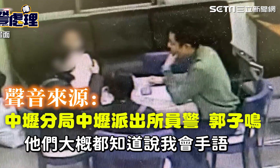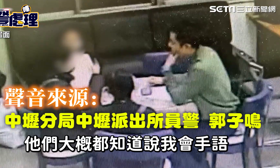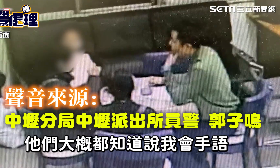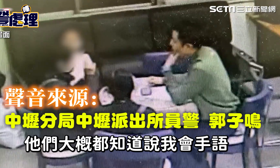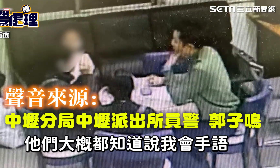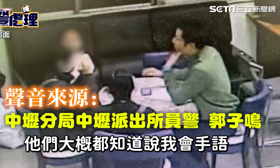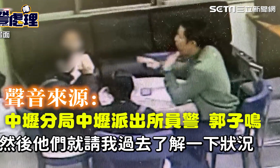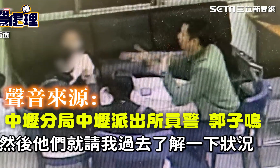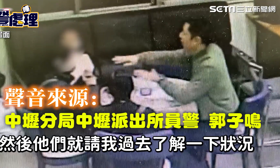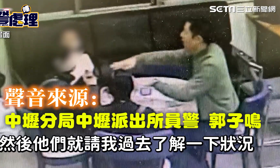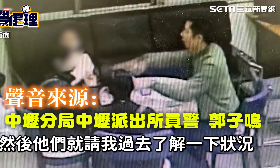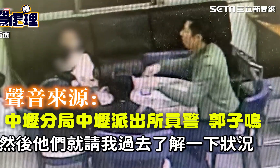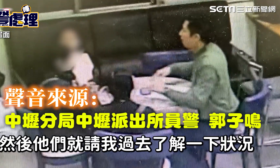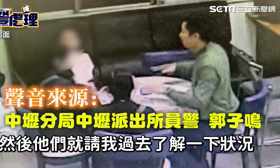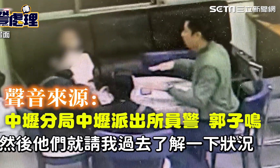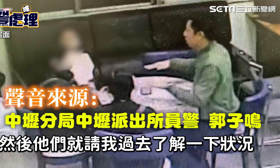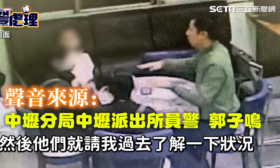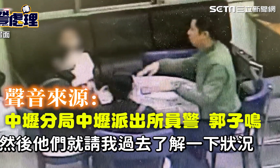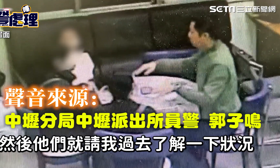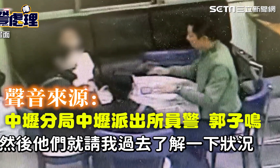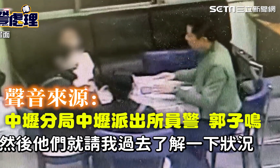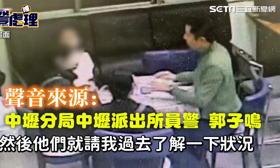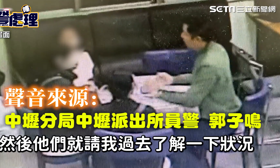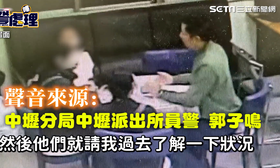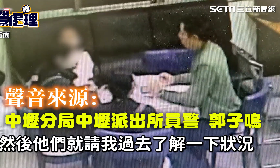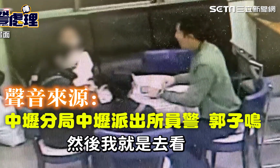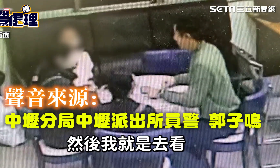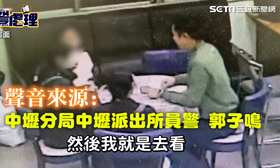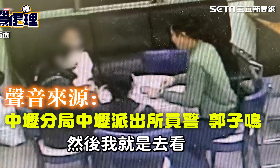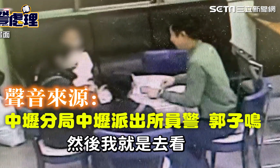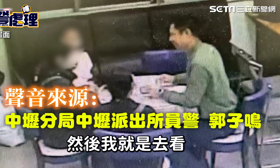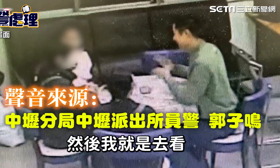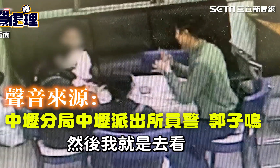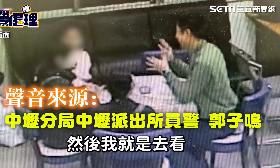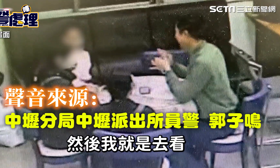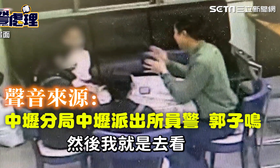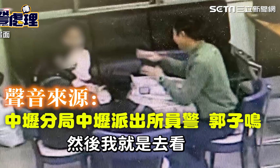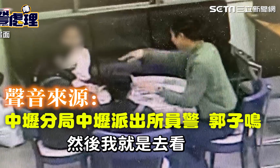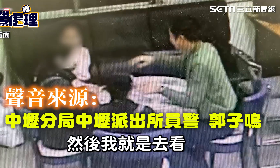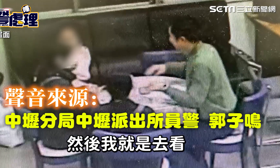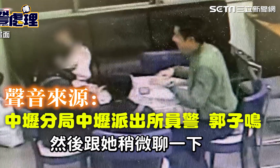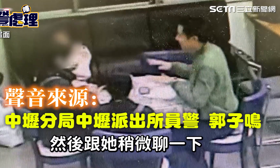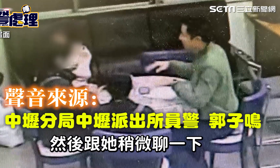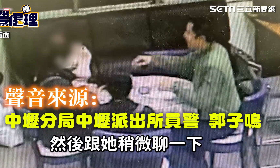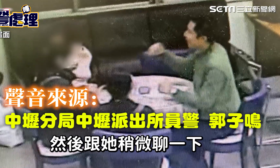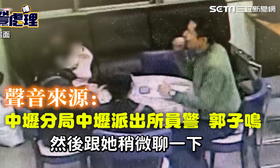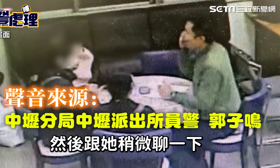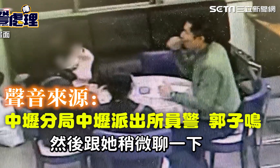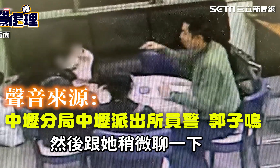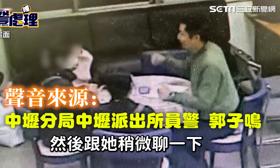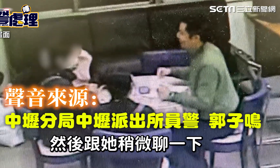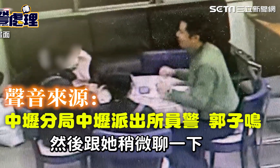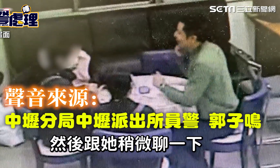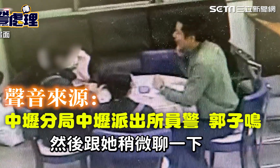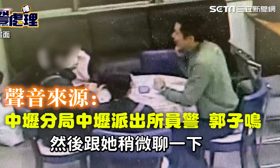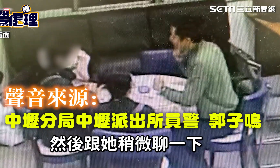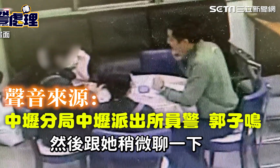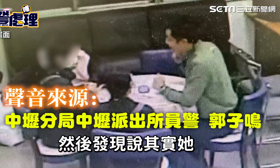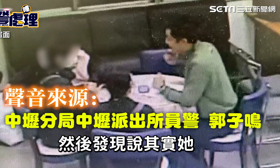写手语，然后他们就请我过去了解一下状况这样，然后我就去看，然后跟他稍微聊一下，然后发